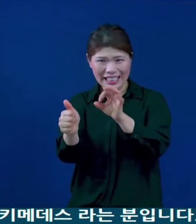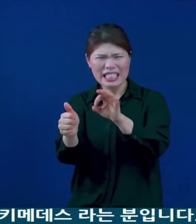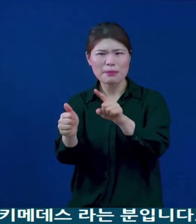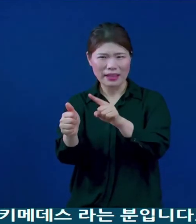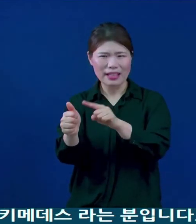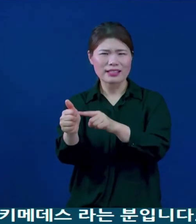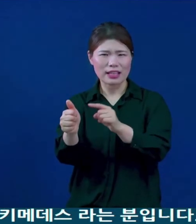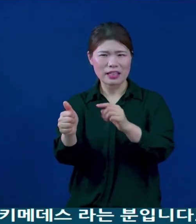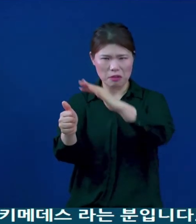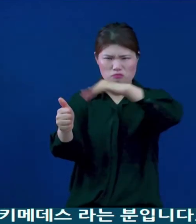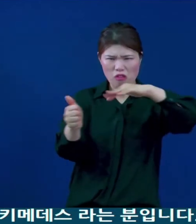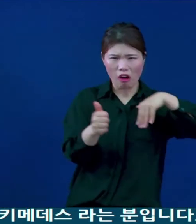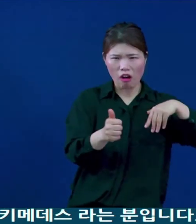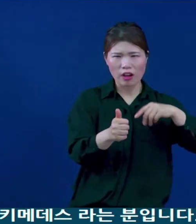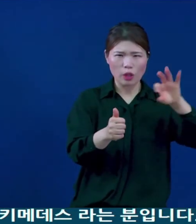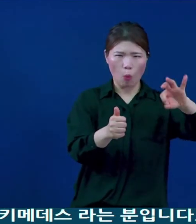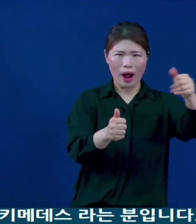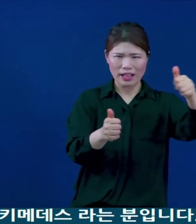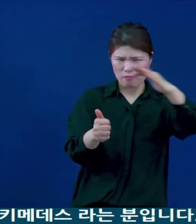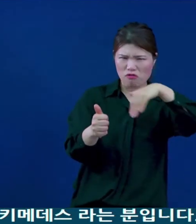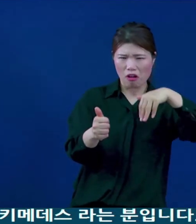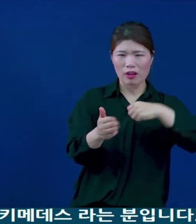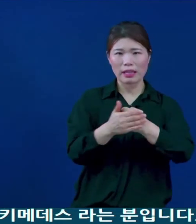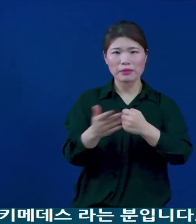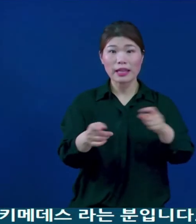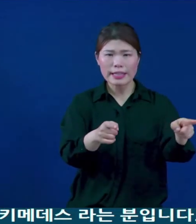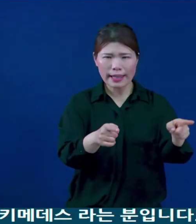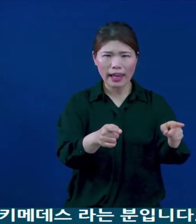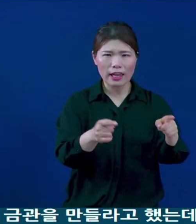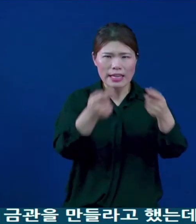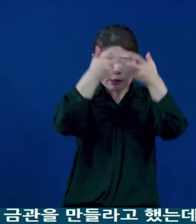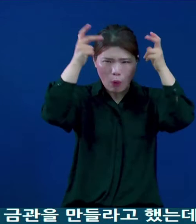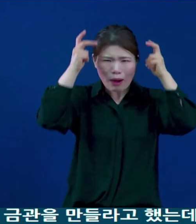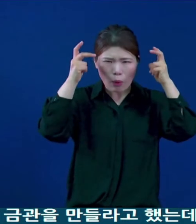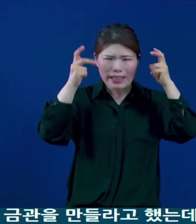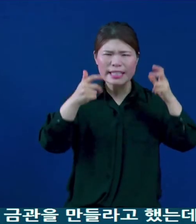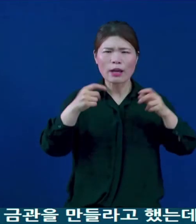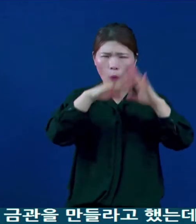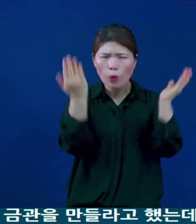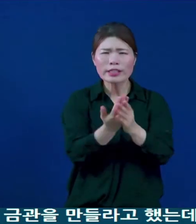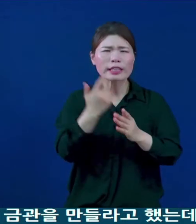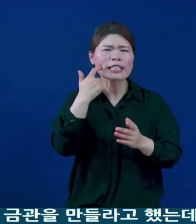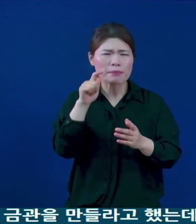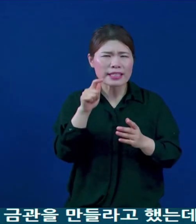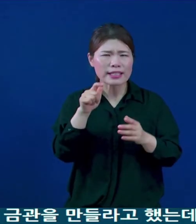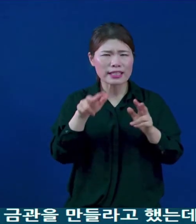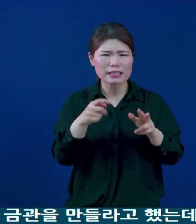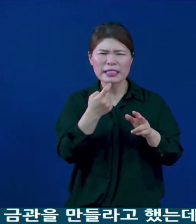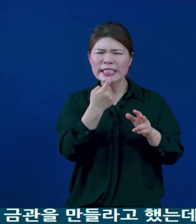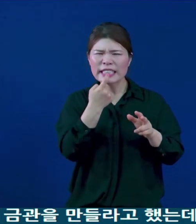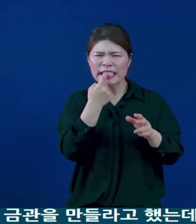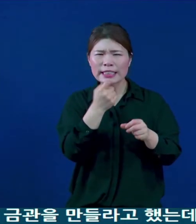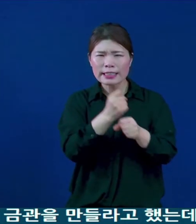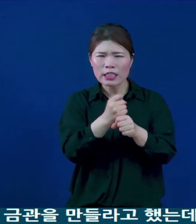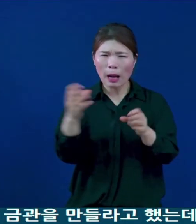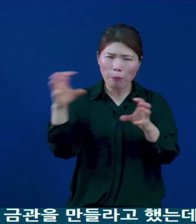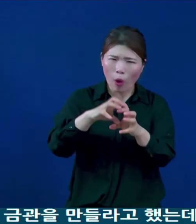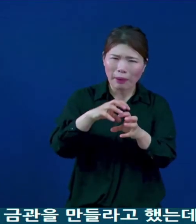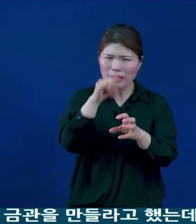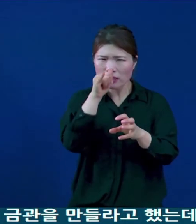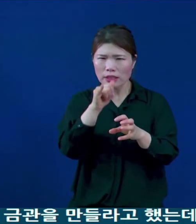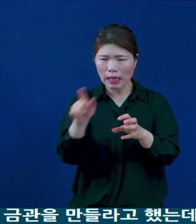금관이 온통 금으로 돼 있는지 은이 섞였는지 한번 네가 찾아내라. 요즘 같으면 어려운 일 아니랍니다. 그런데